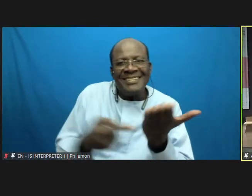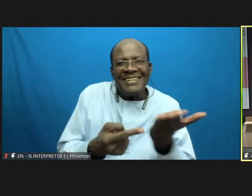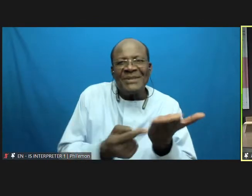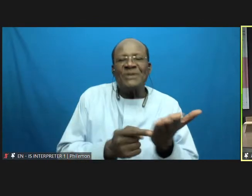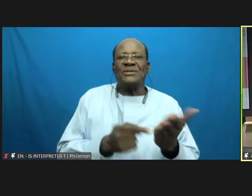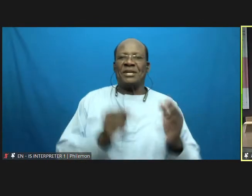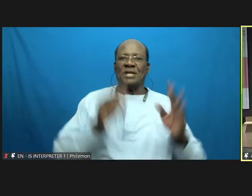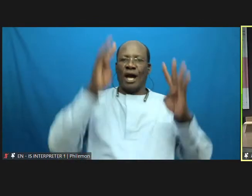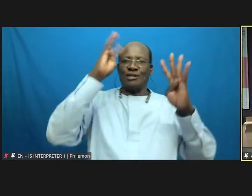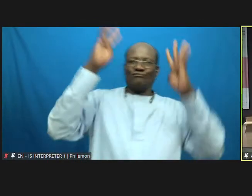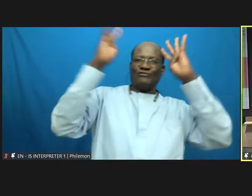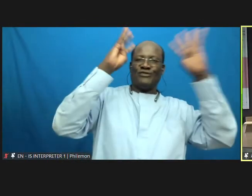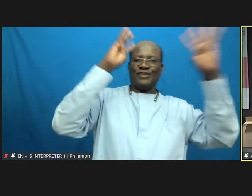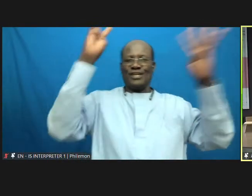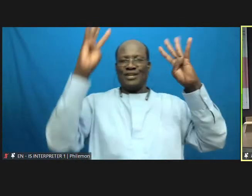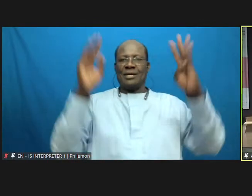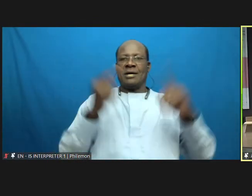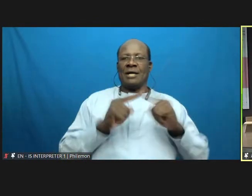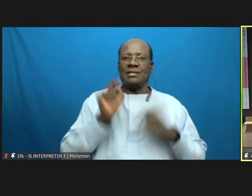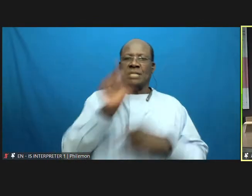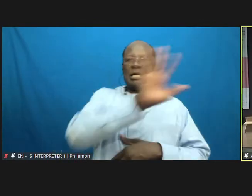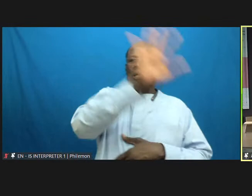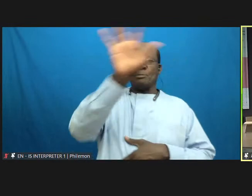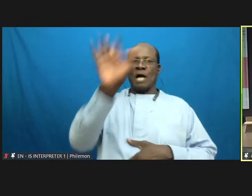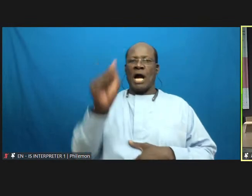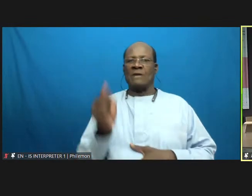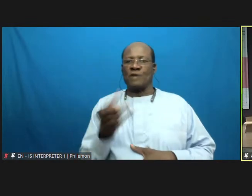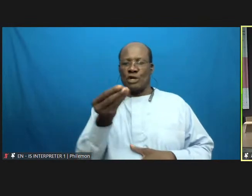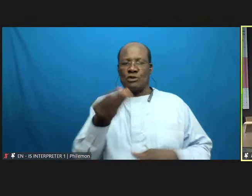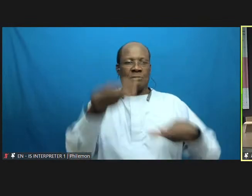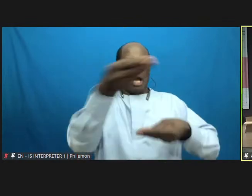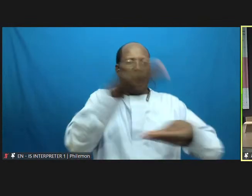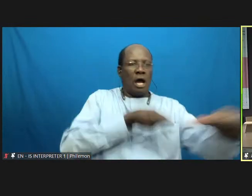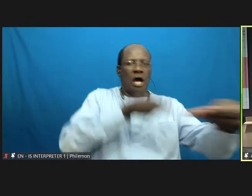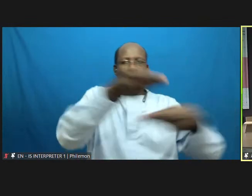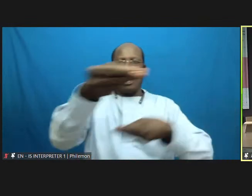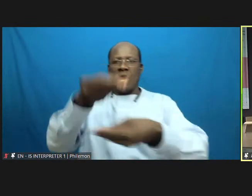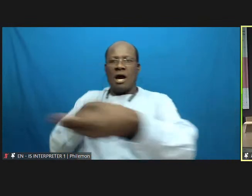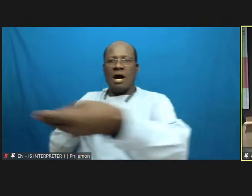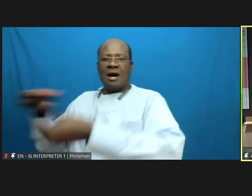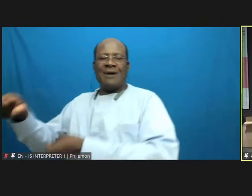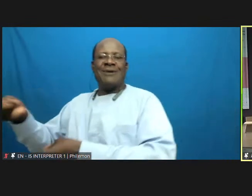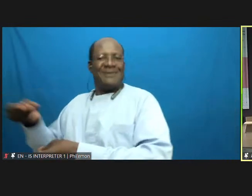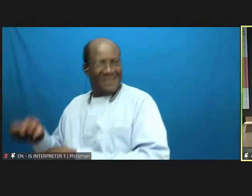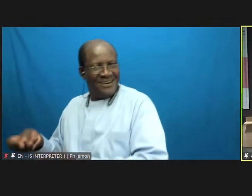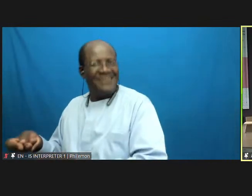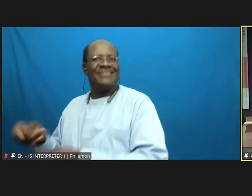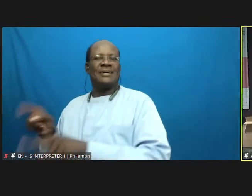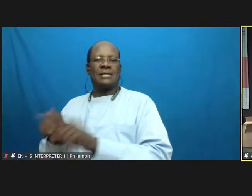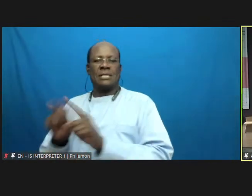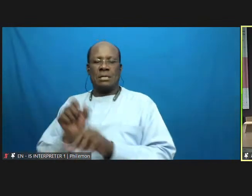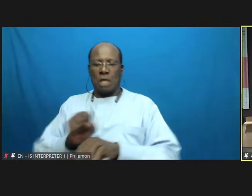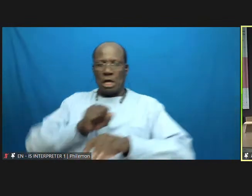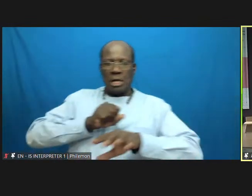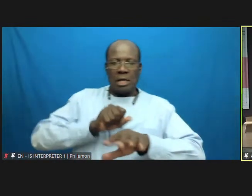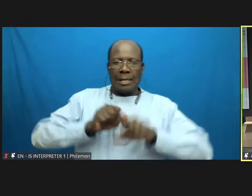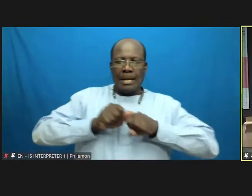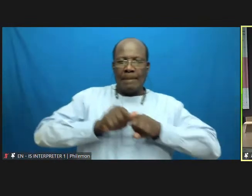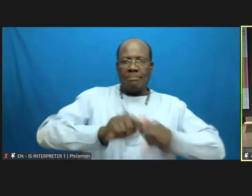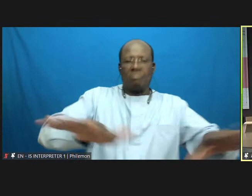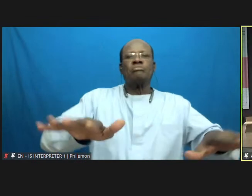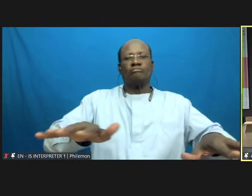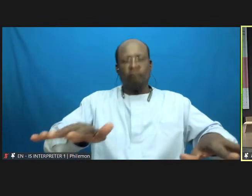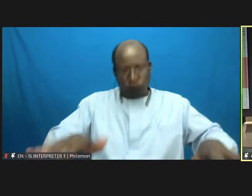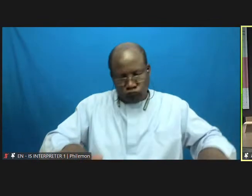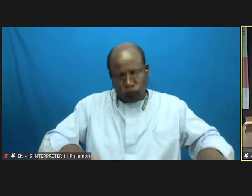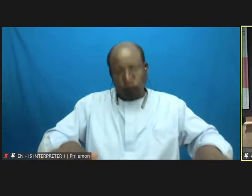mise en œuvre effective de la ZECAf, le déploiement de systèmes statistiques des données fiables et constamment mises à jour, le renforcement des capacités à